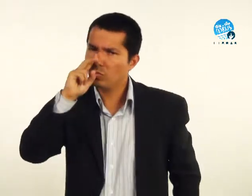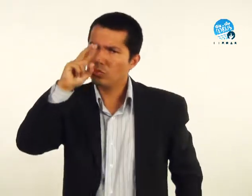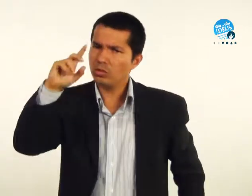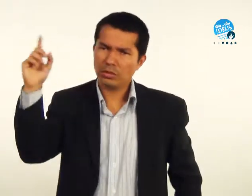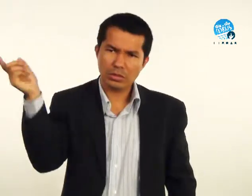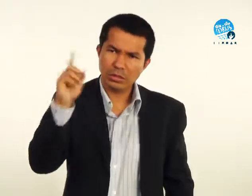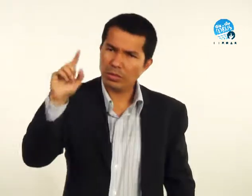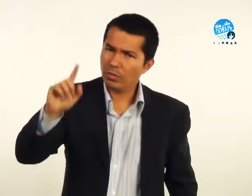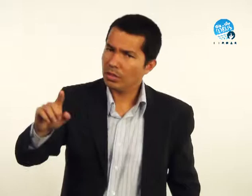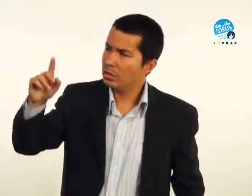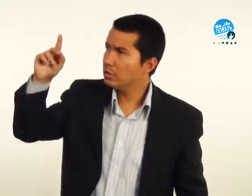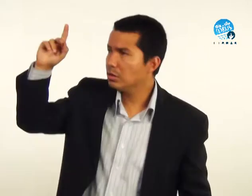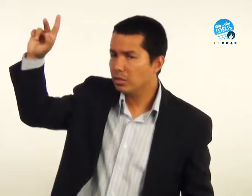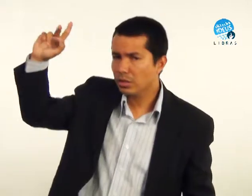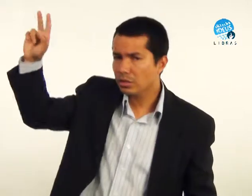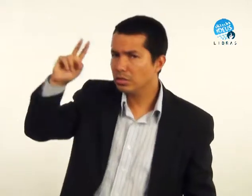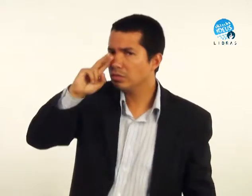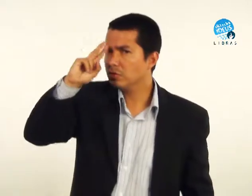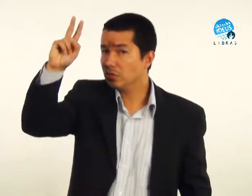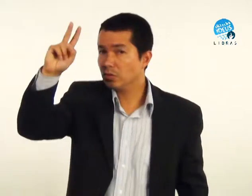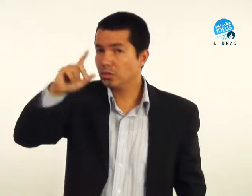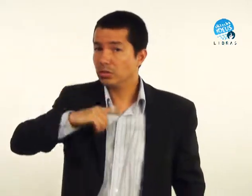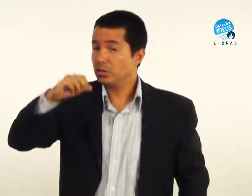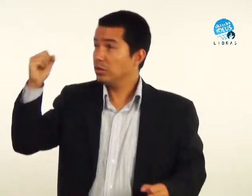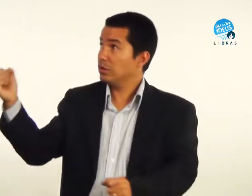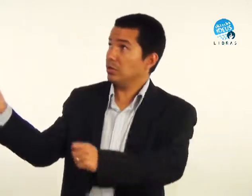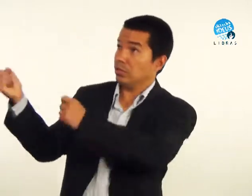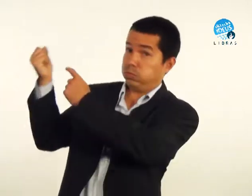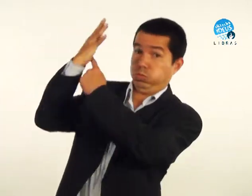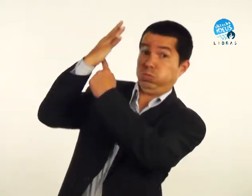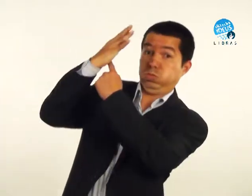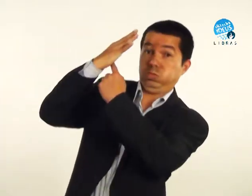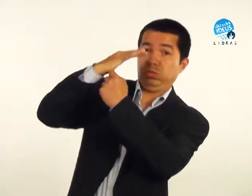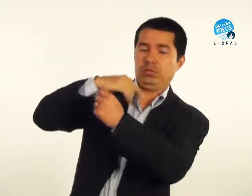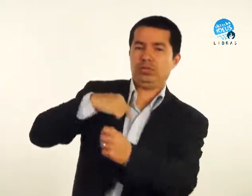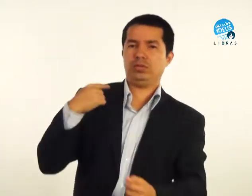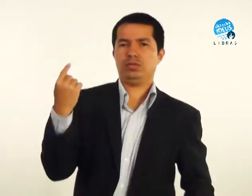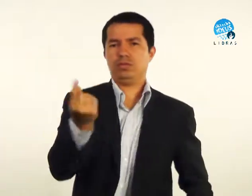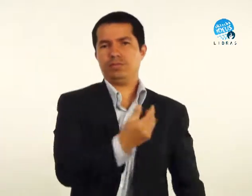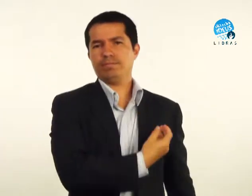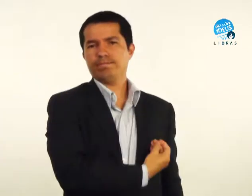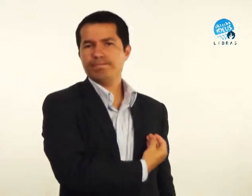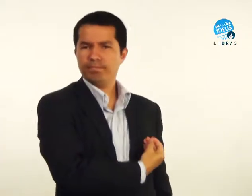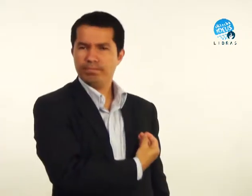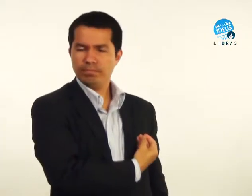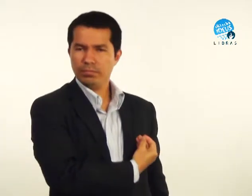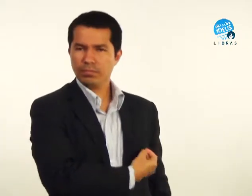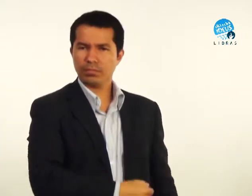nem você, não é a minha força, nem a sua força, é a dele, vai se